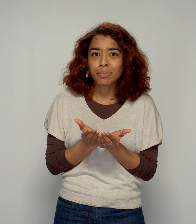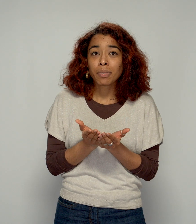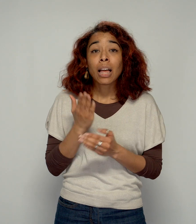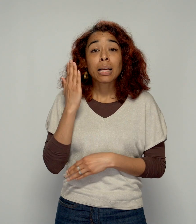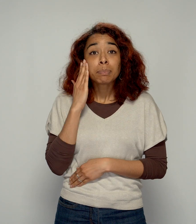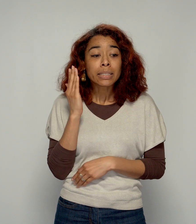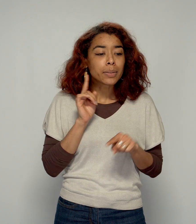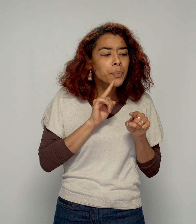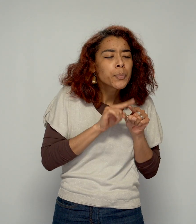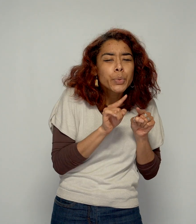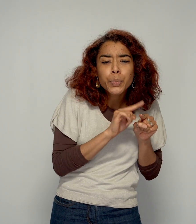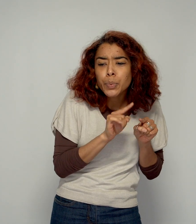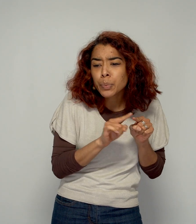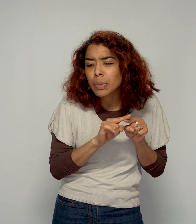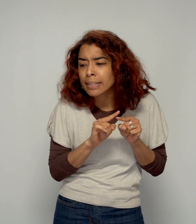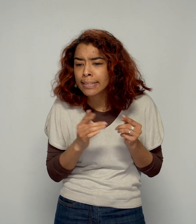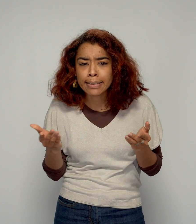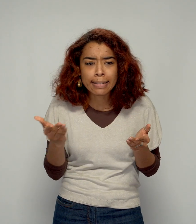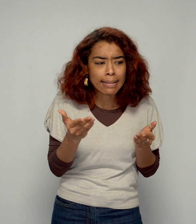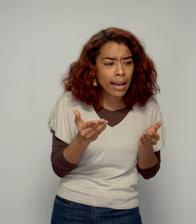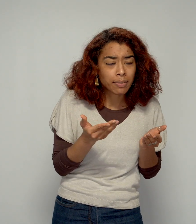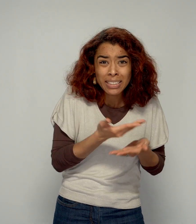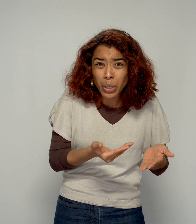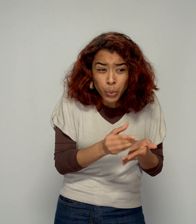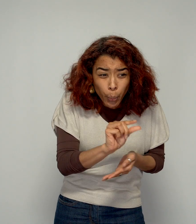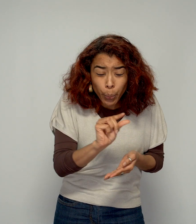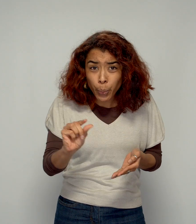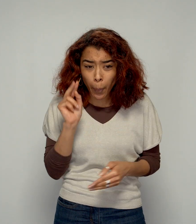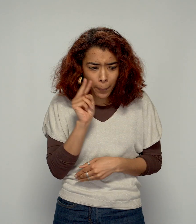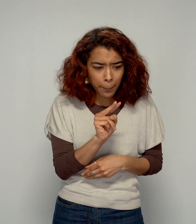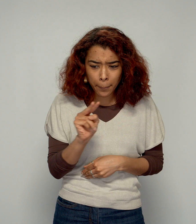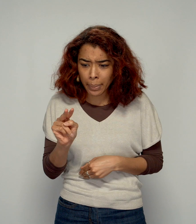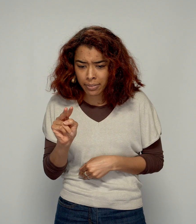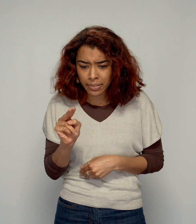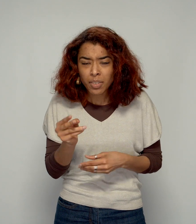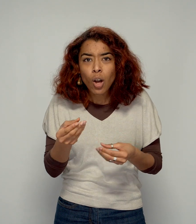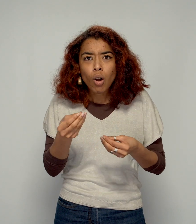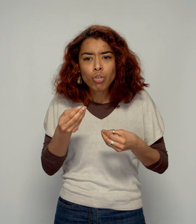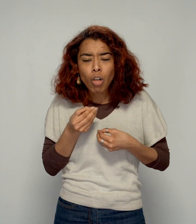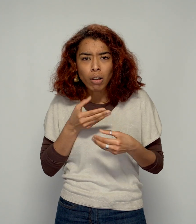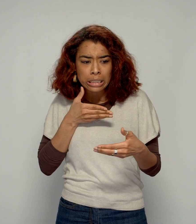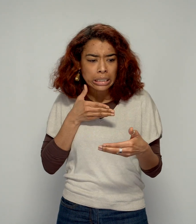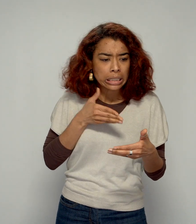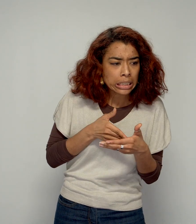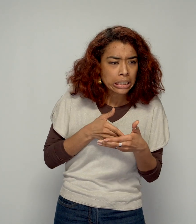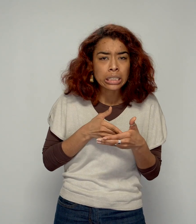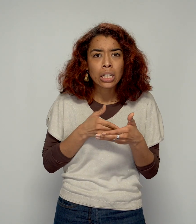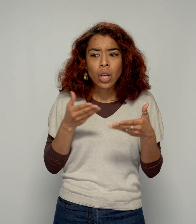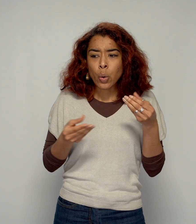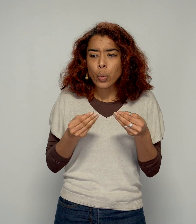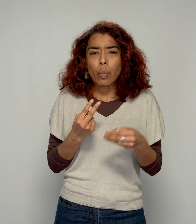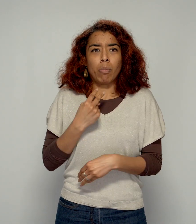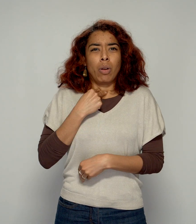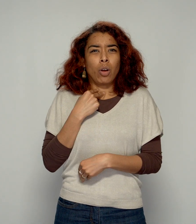quand on regarde aux petites choses, à ce qui est petit dans notre vie ou au peu dans certaines situations, ce ne devrait pas être des obstacles ou des choses